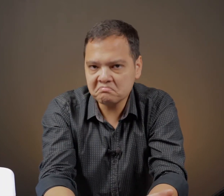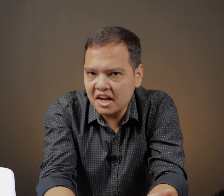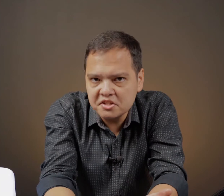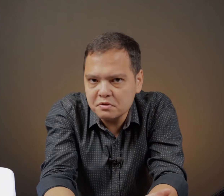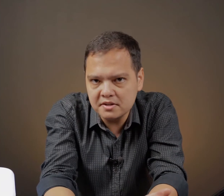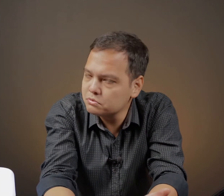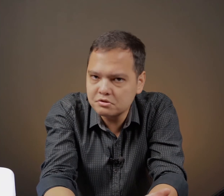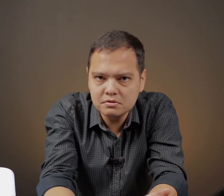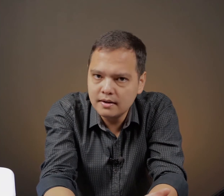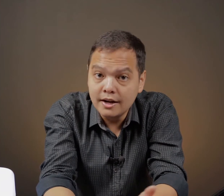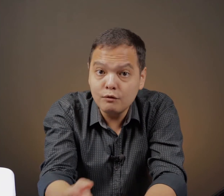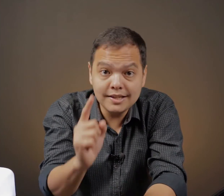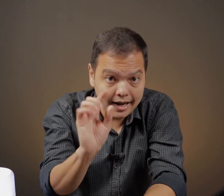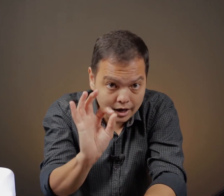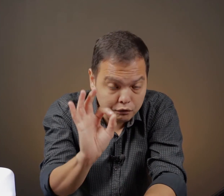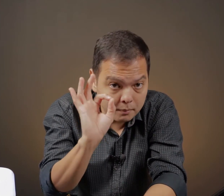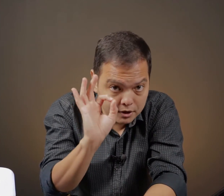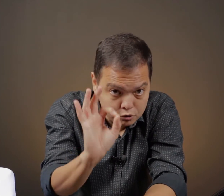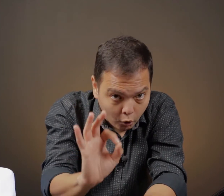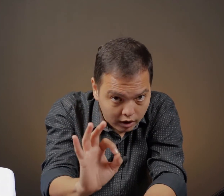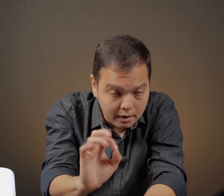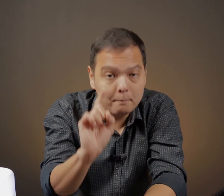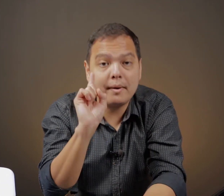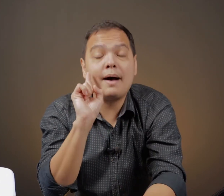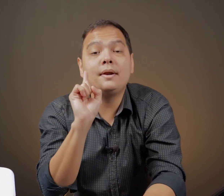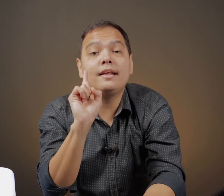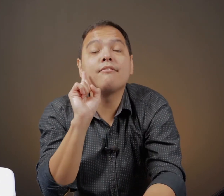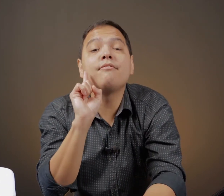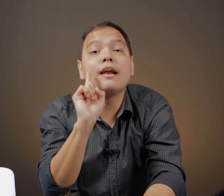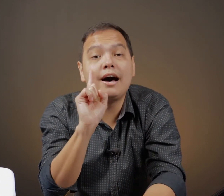a gente não fez curso. Você não foi para a escola para aprender a falar o